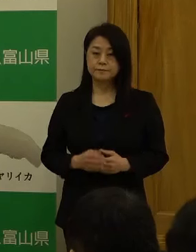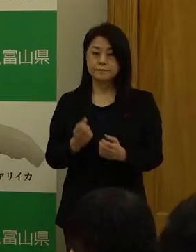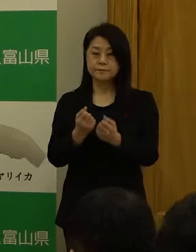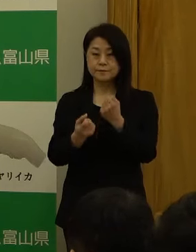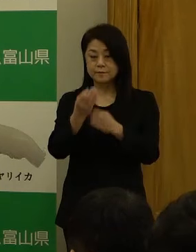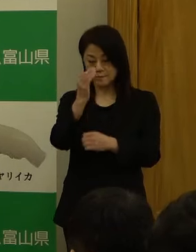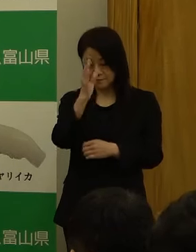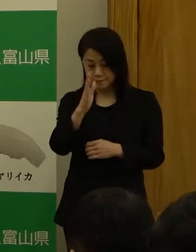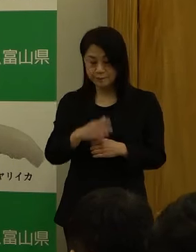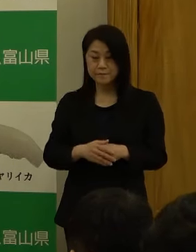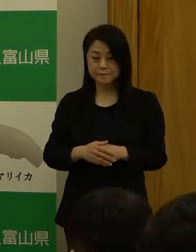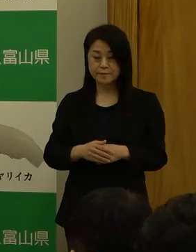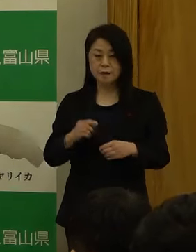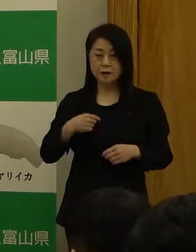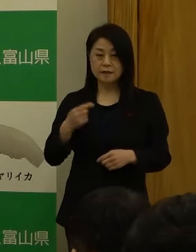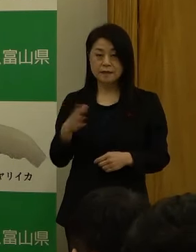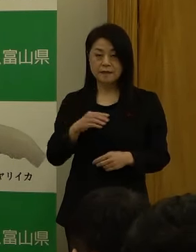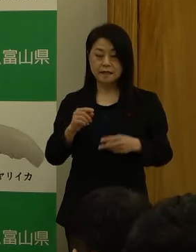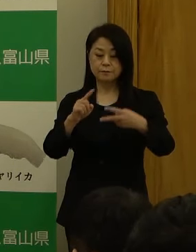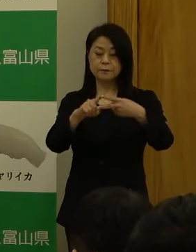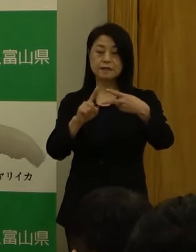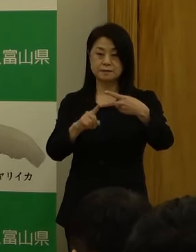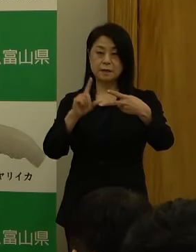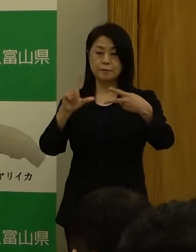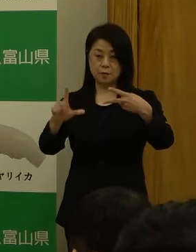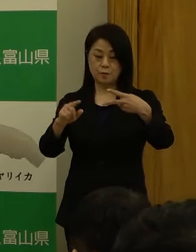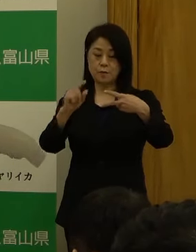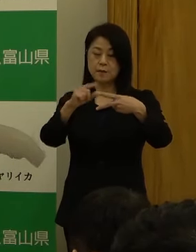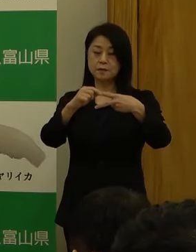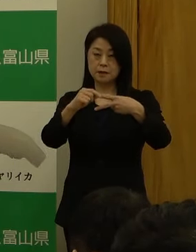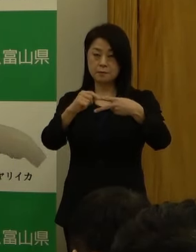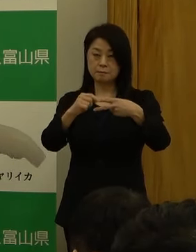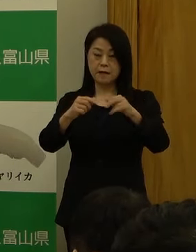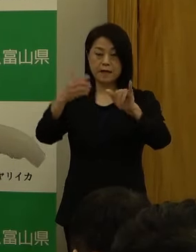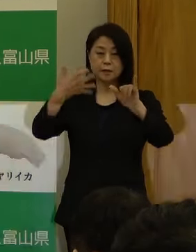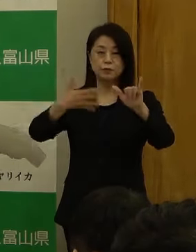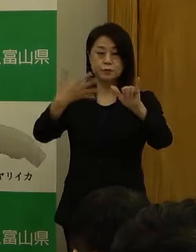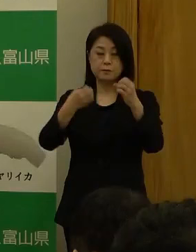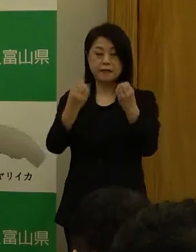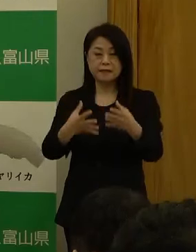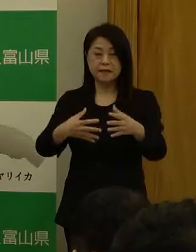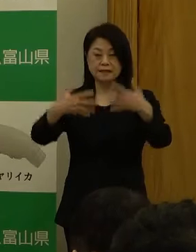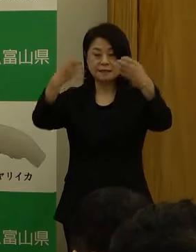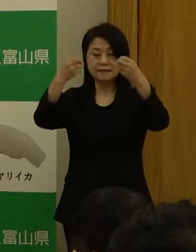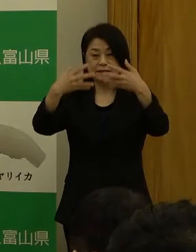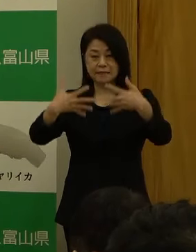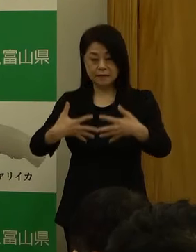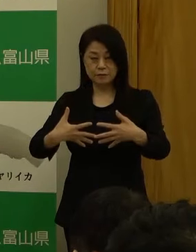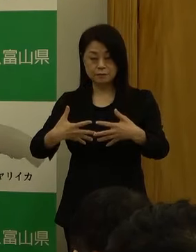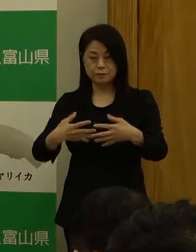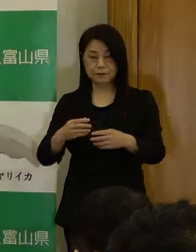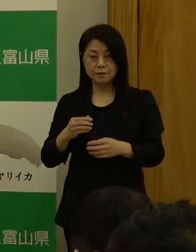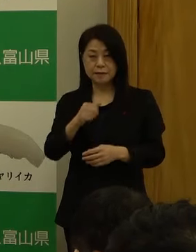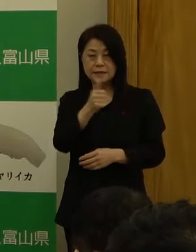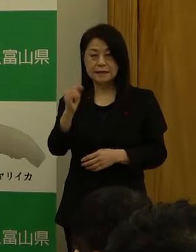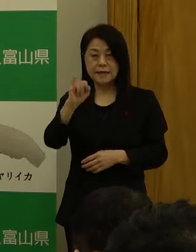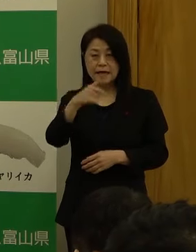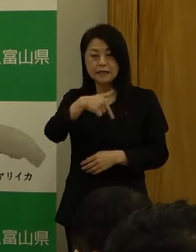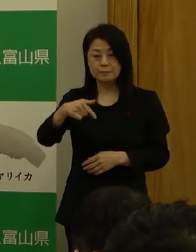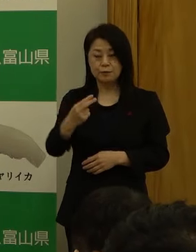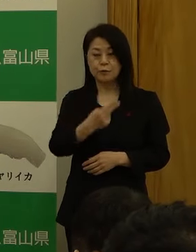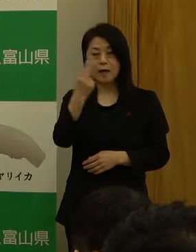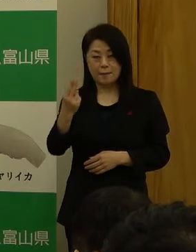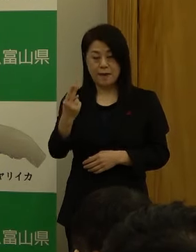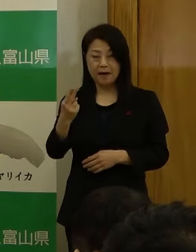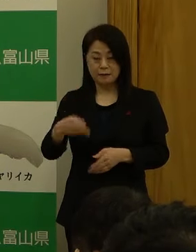今日は私から2点ございます。まず1点目が YouTube の新チャンネルダイブ富山、これの解説ということについて